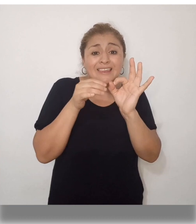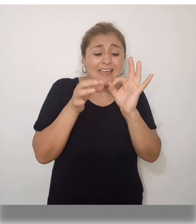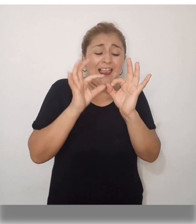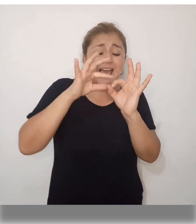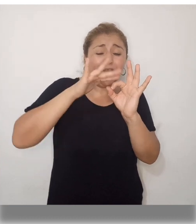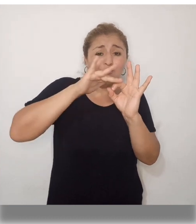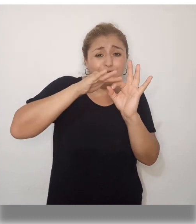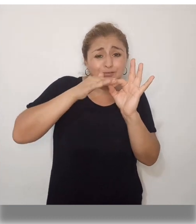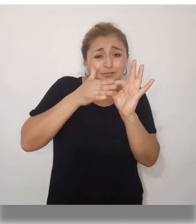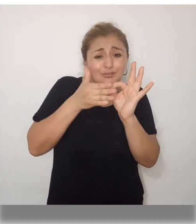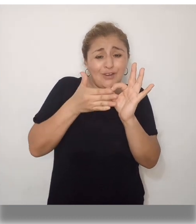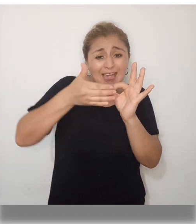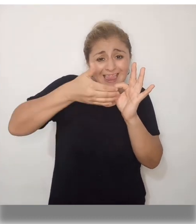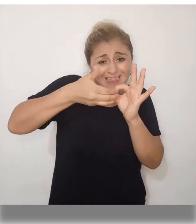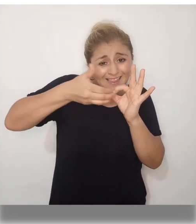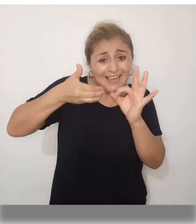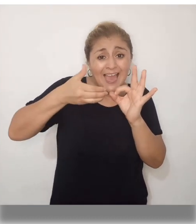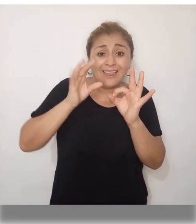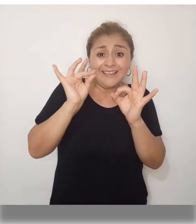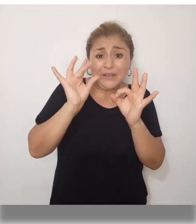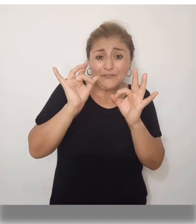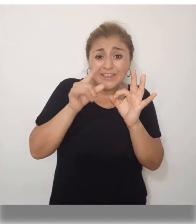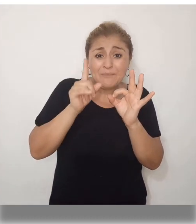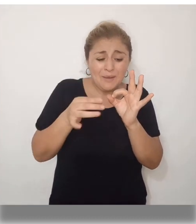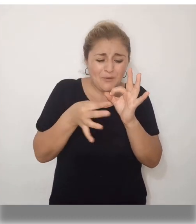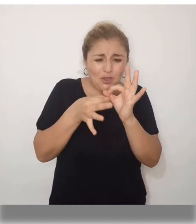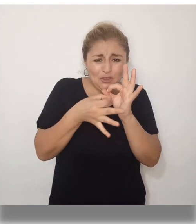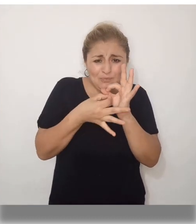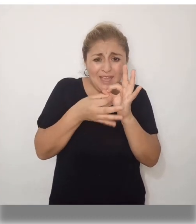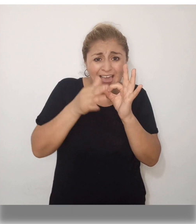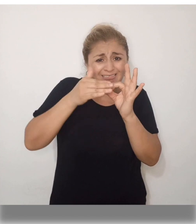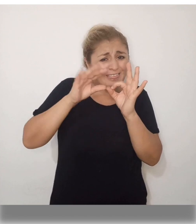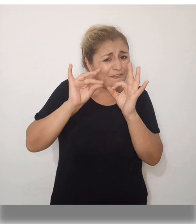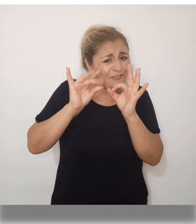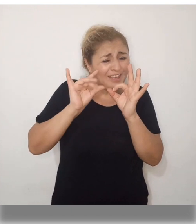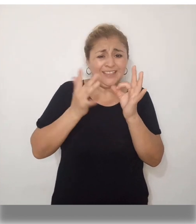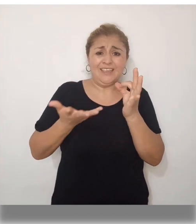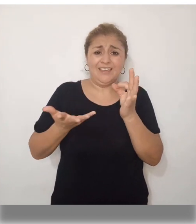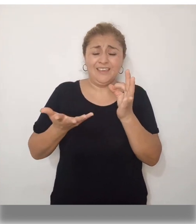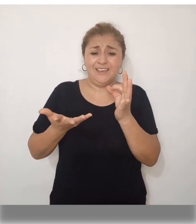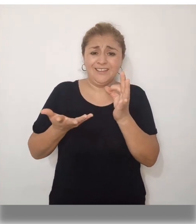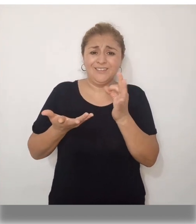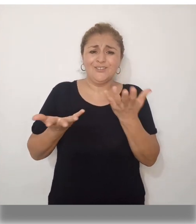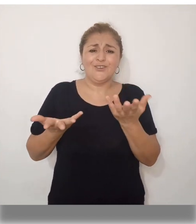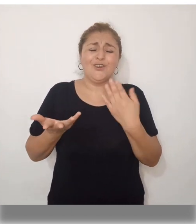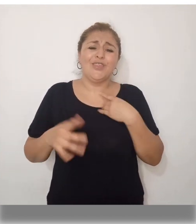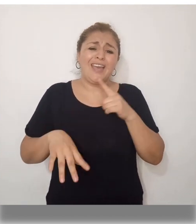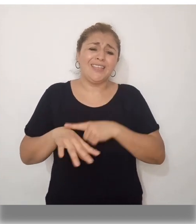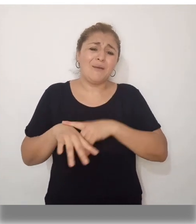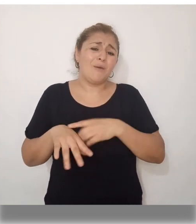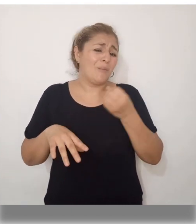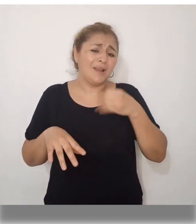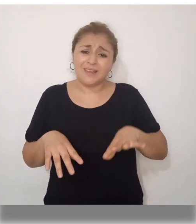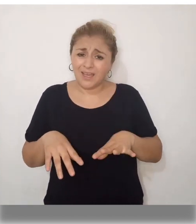tiempo y queda muy poca carne para aprovechar de ese fruto por otro lado el fruto